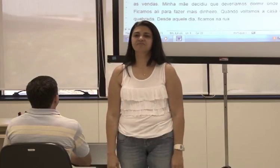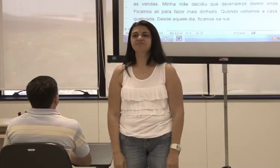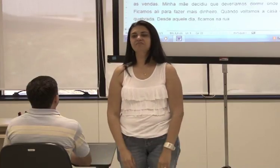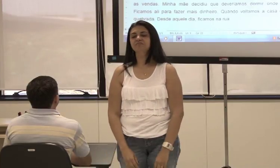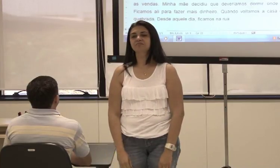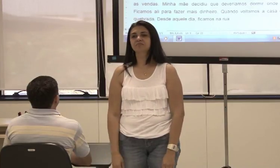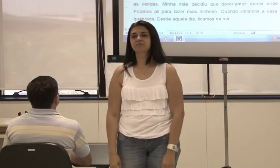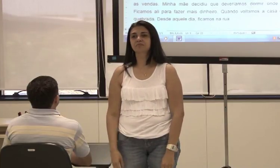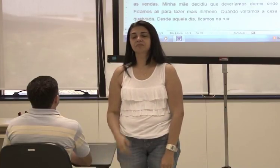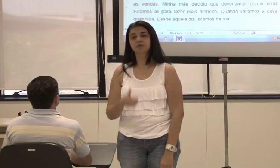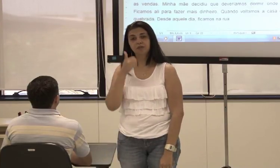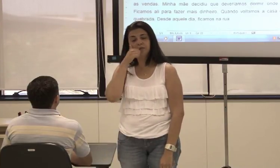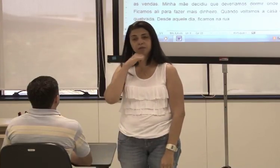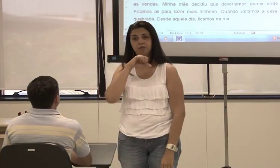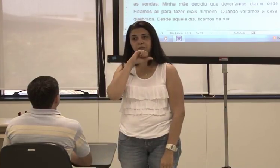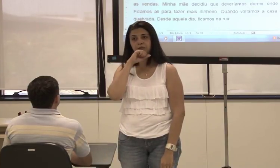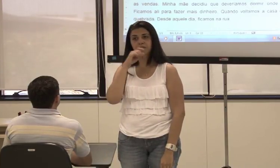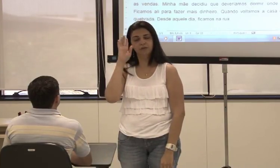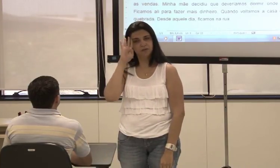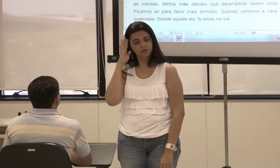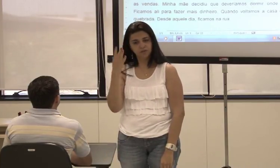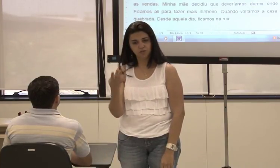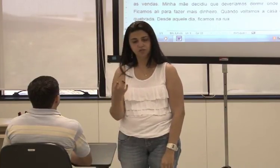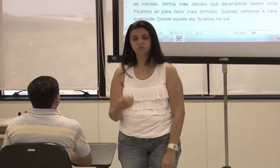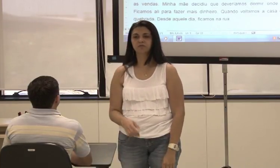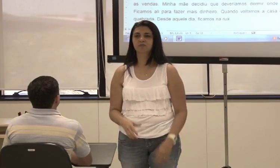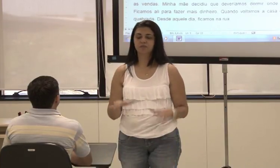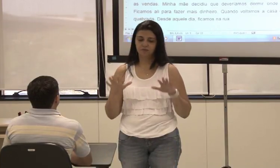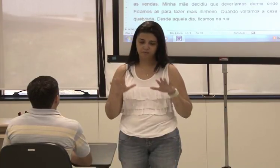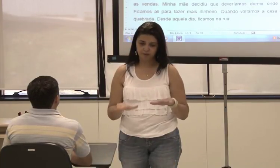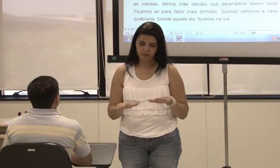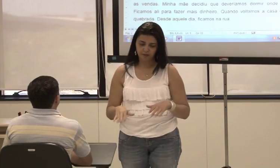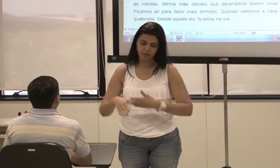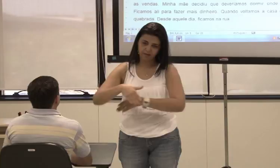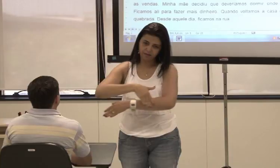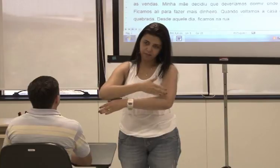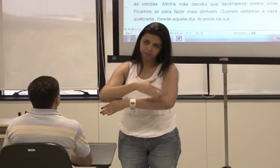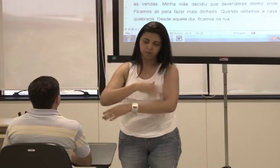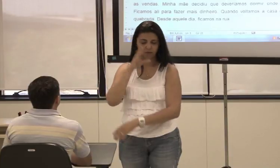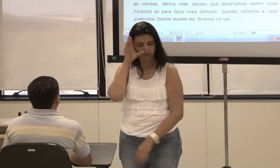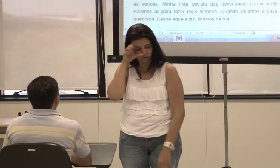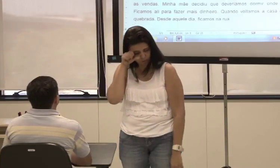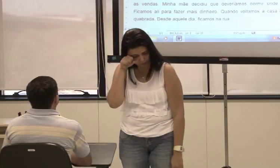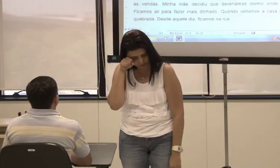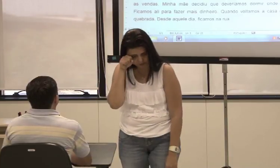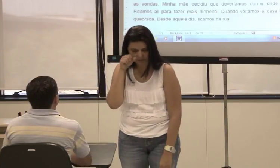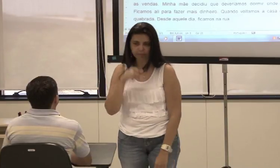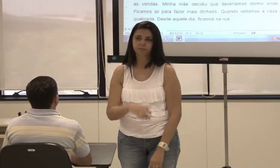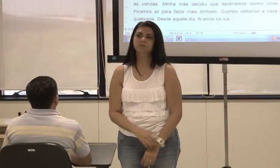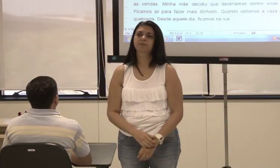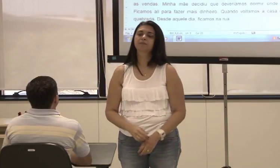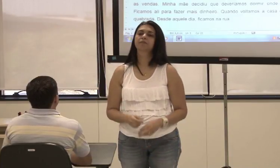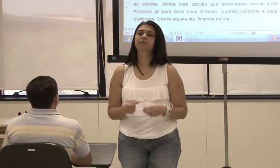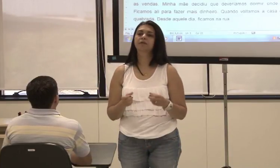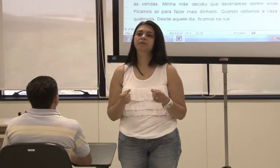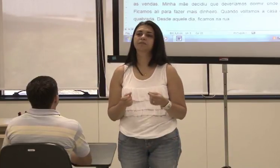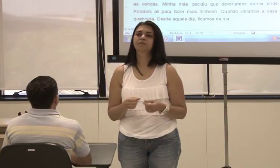Minha mãe decidiu que deveríamos dormir onde estávamos. Muito bom essa história. Ficamos ali